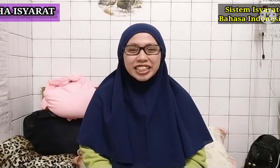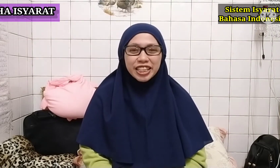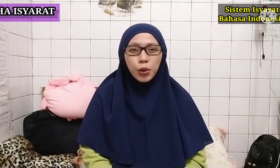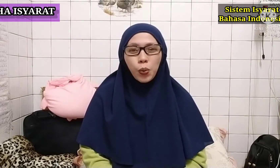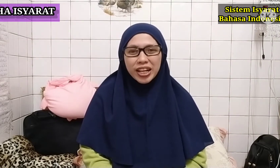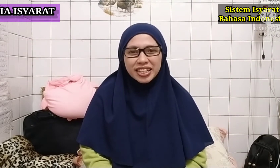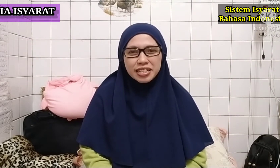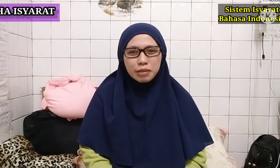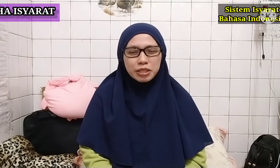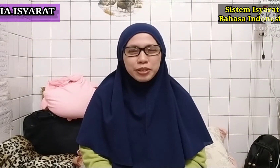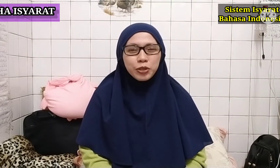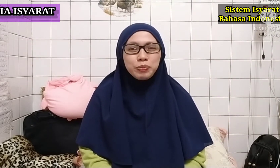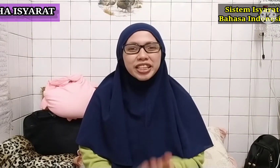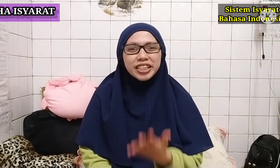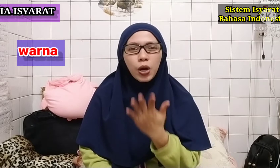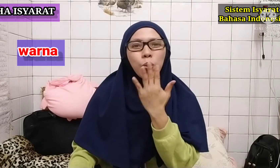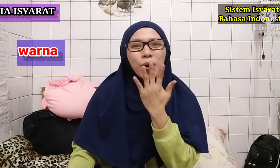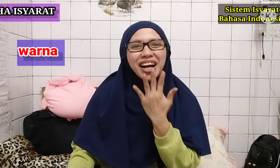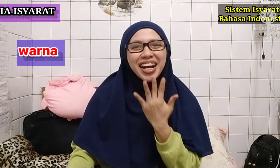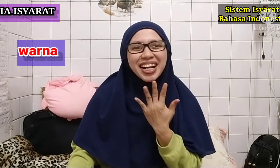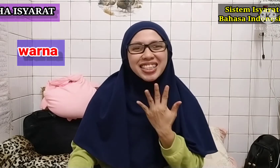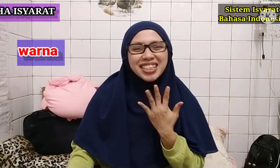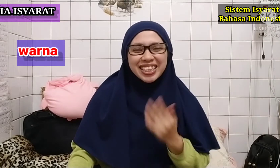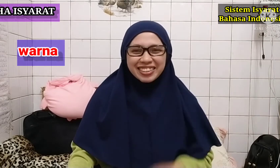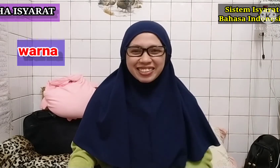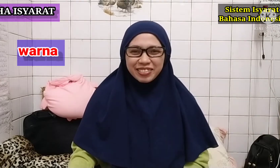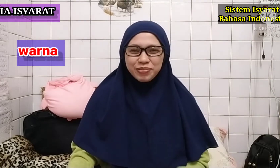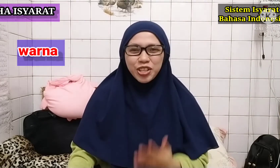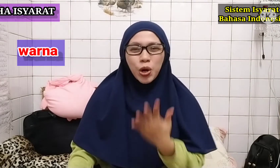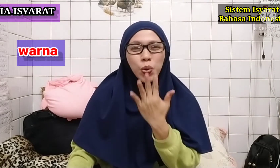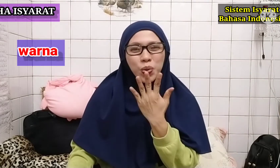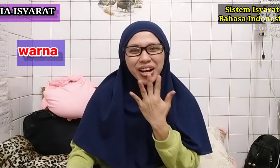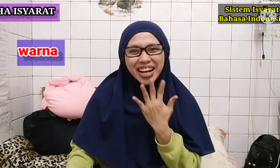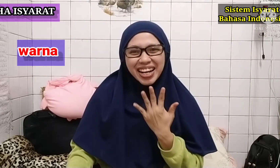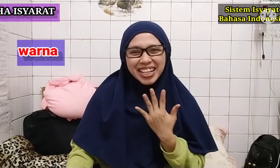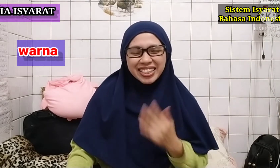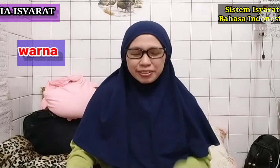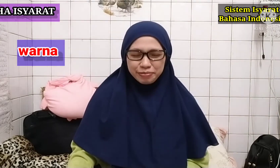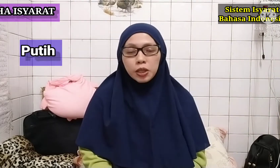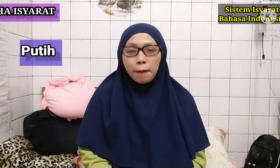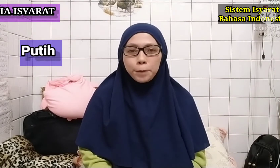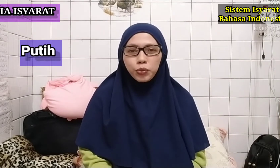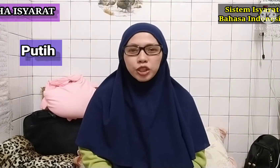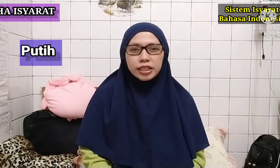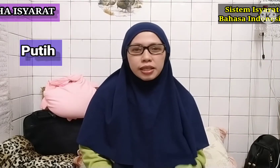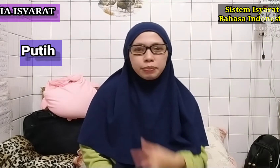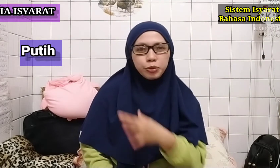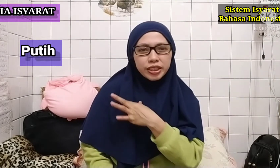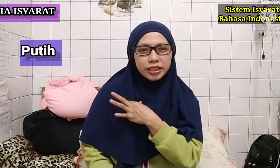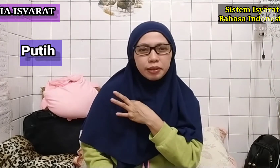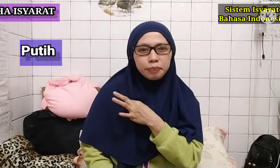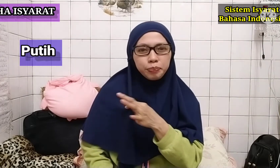Jadi warna dalam CV itu begini ya. Warna, warna. Putih, putih,